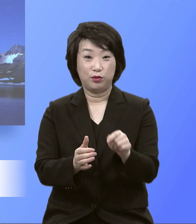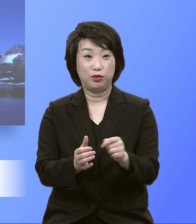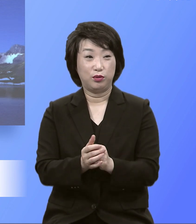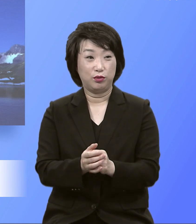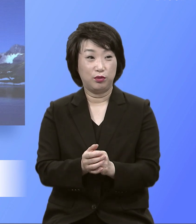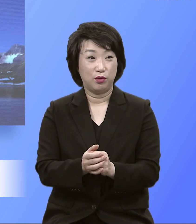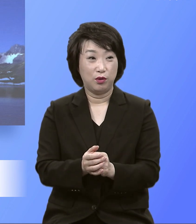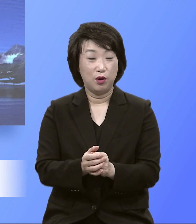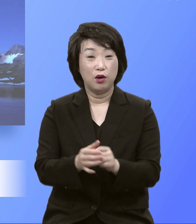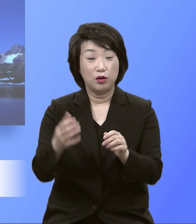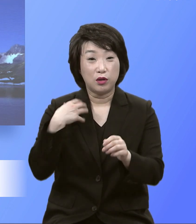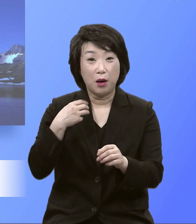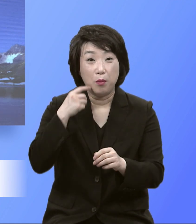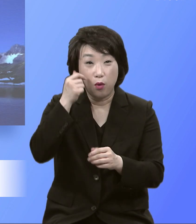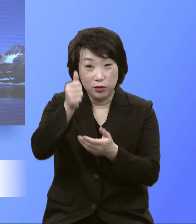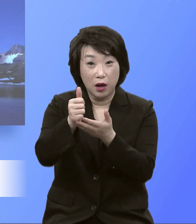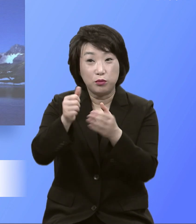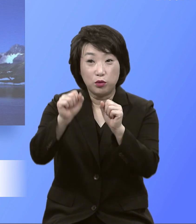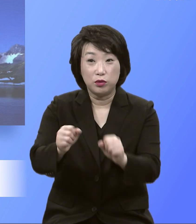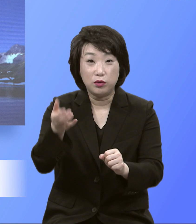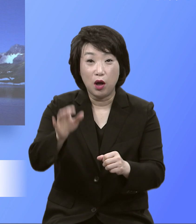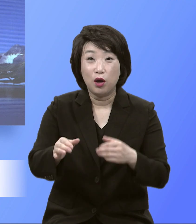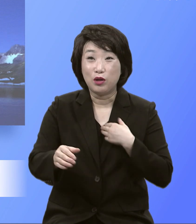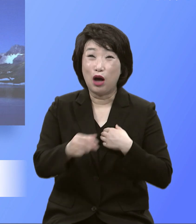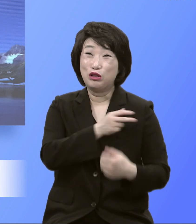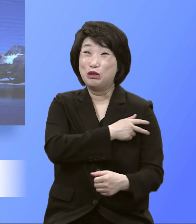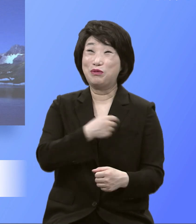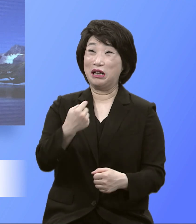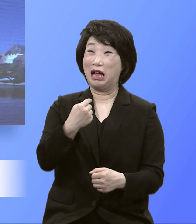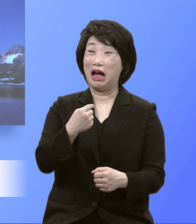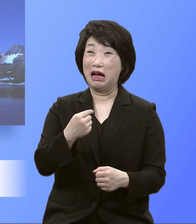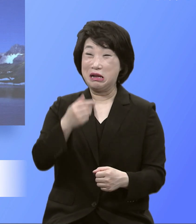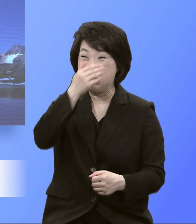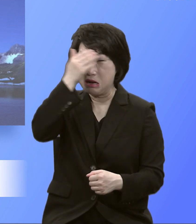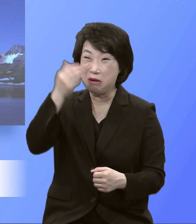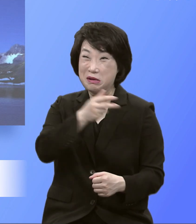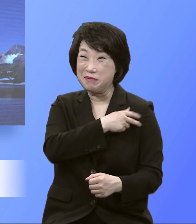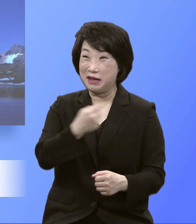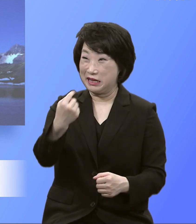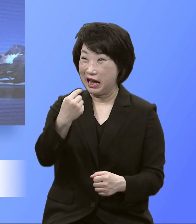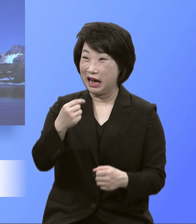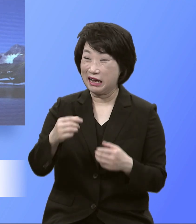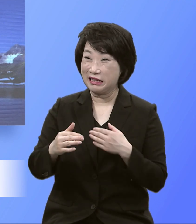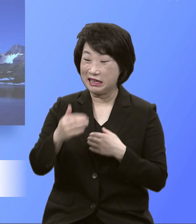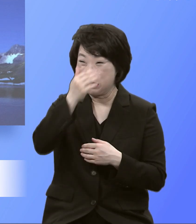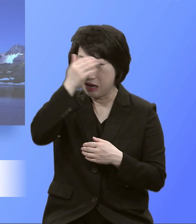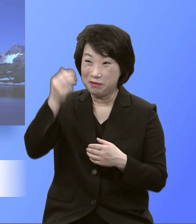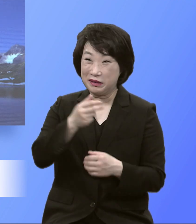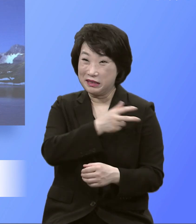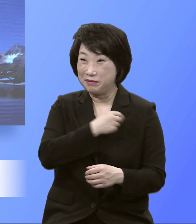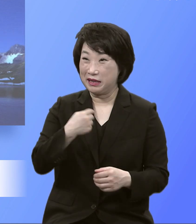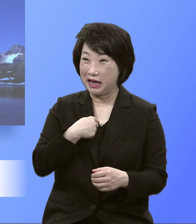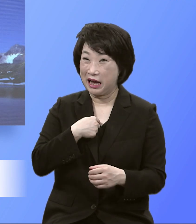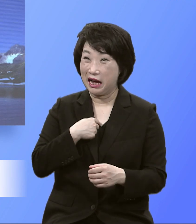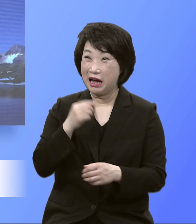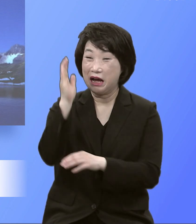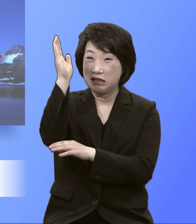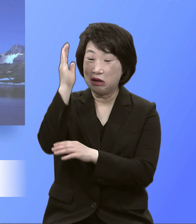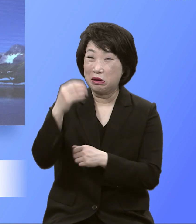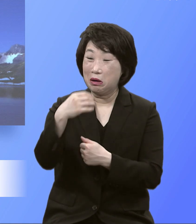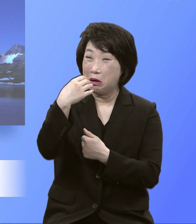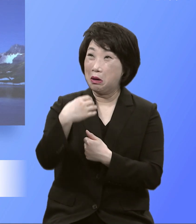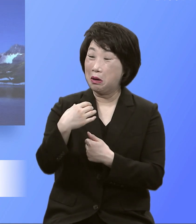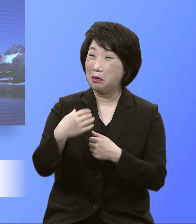그 남전도에 담당 목사님도 계신데 뭐 때문에 아니 새파란 집사들이 나이 젊은 집사들에다가 집회를